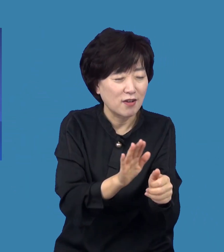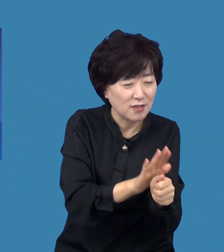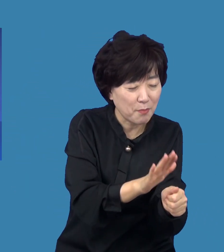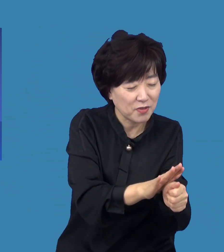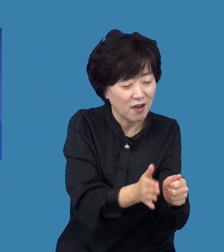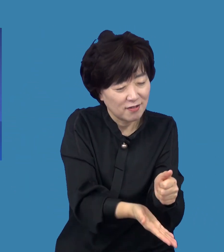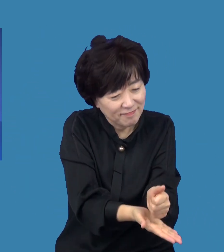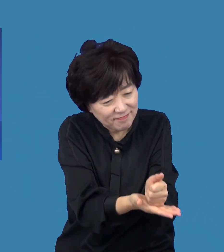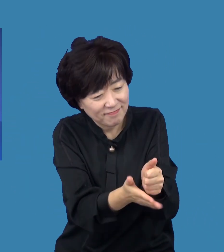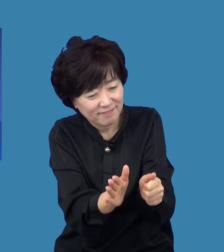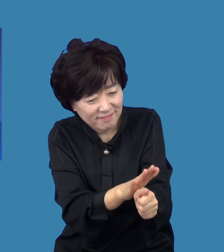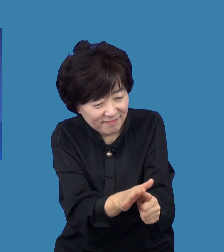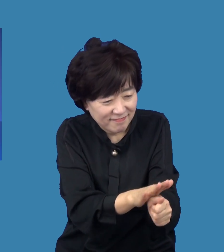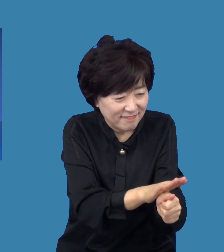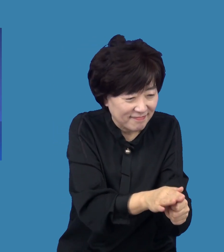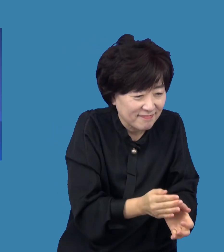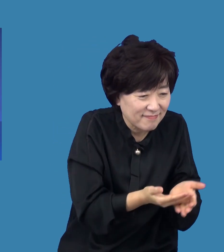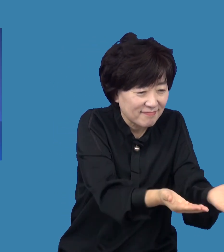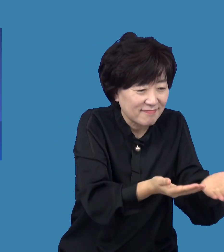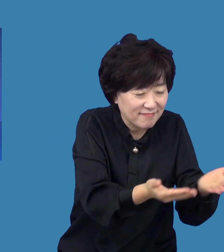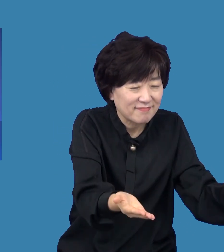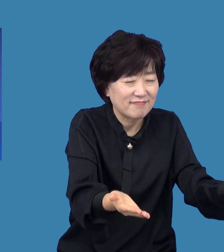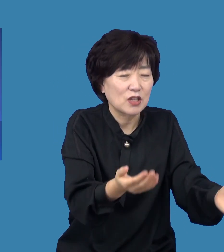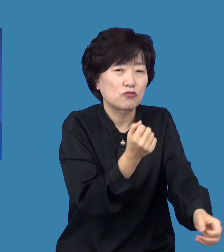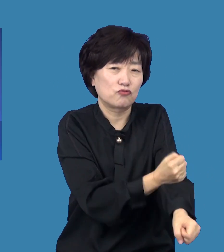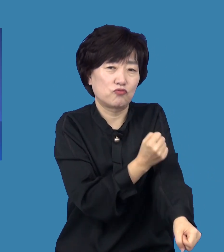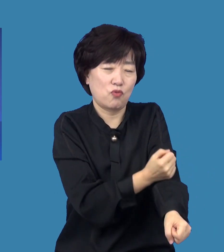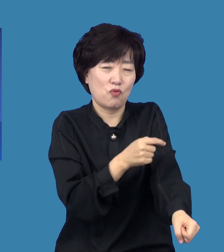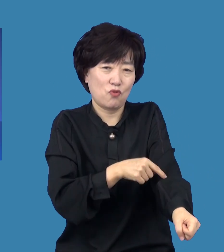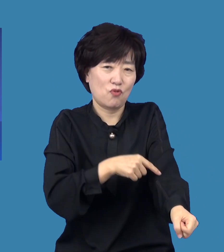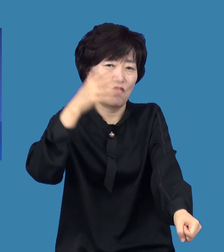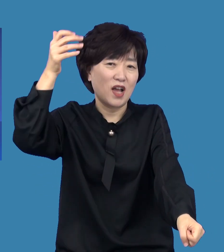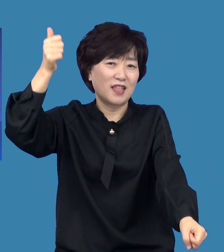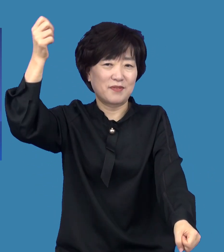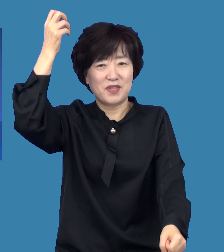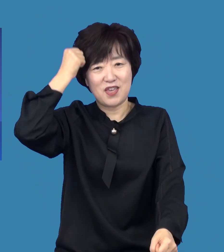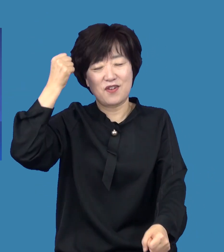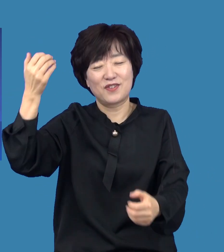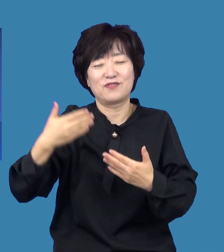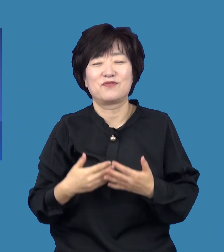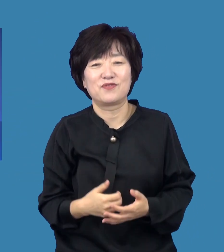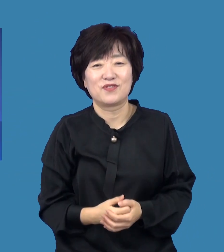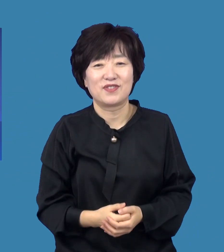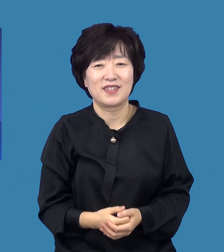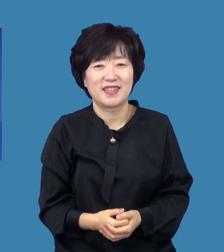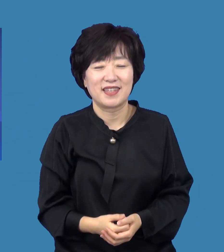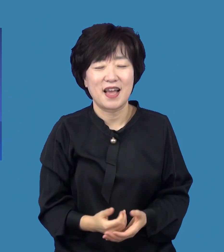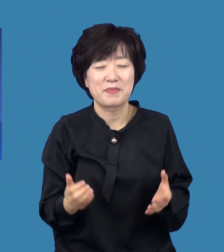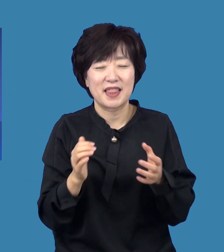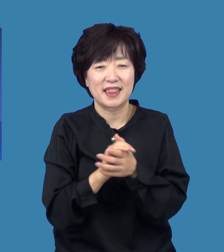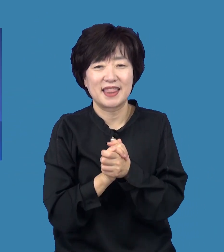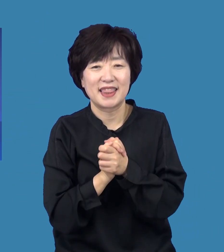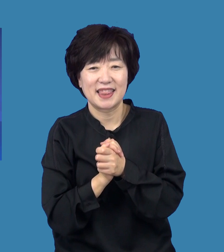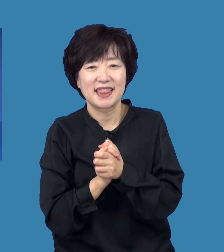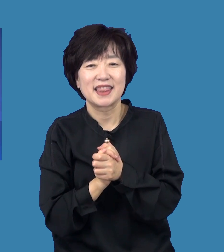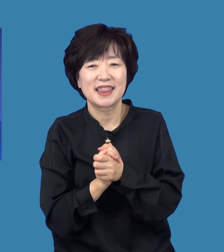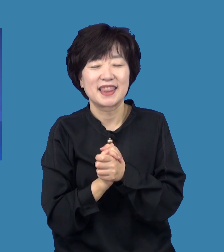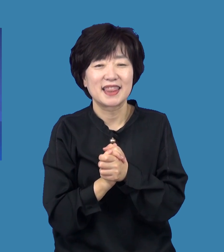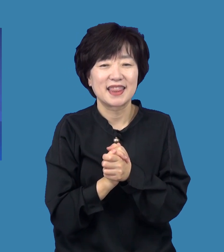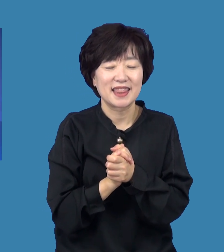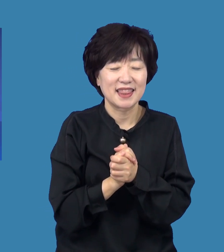흘리고 힘쓸 때 그 구체적인 수고를 하나님께서 기억하신다고 했어요. 아멘. 영혼들을